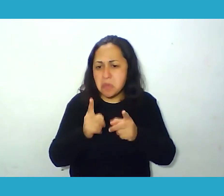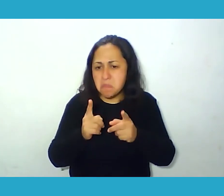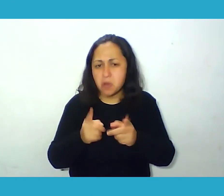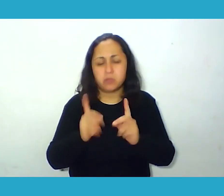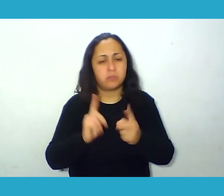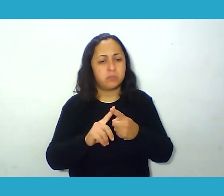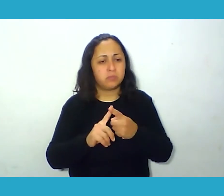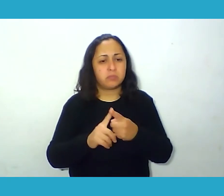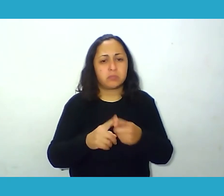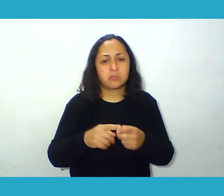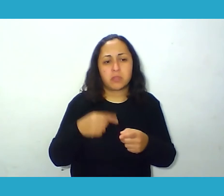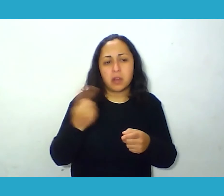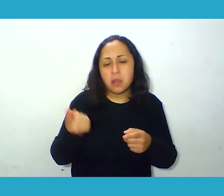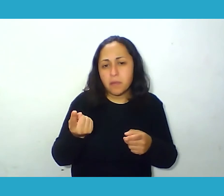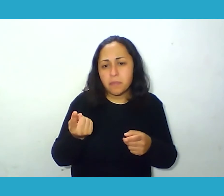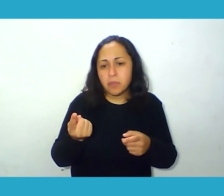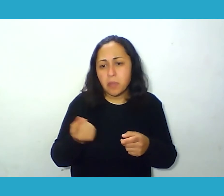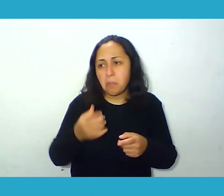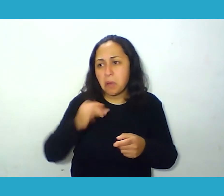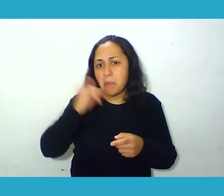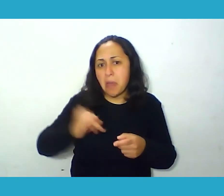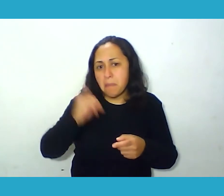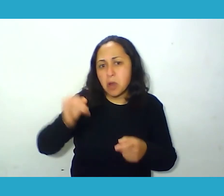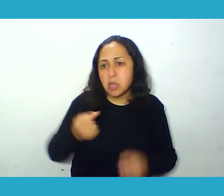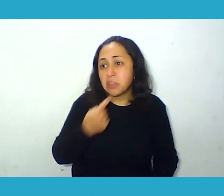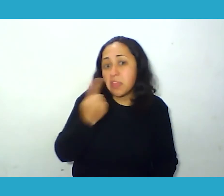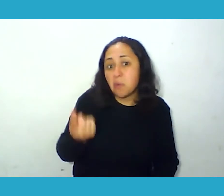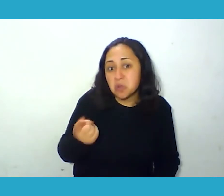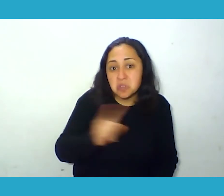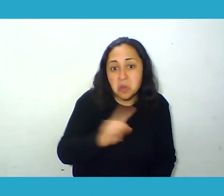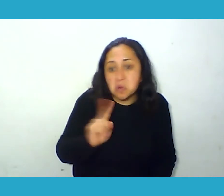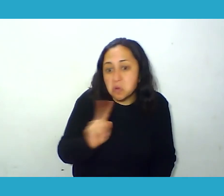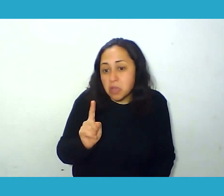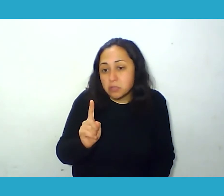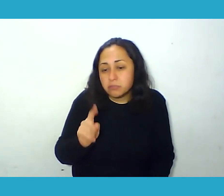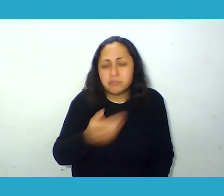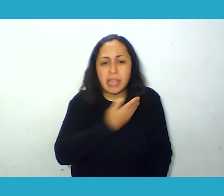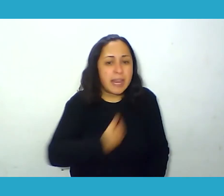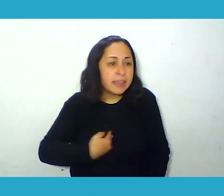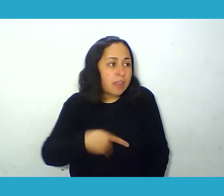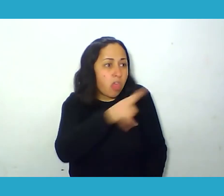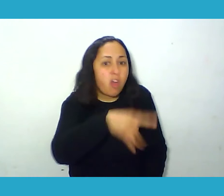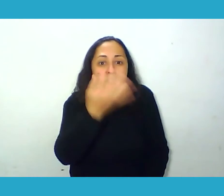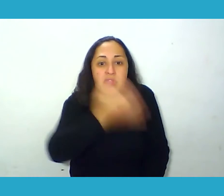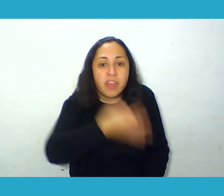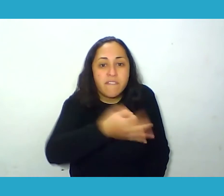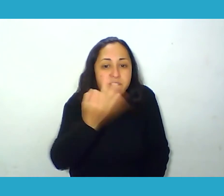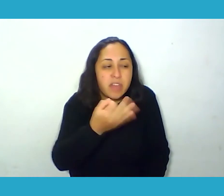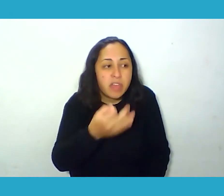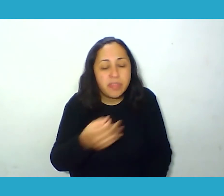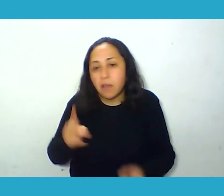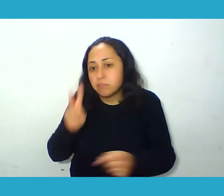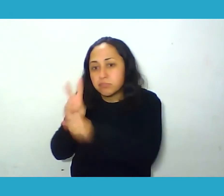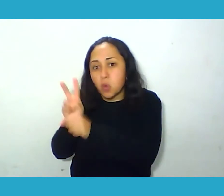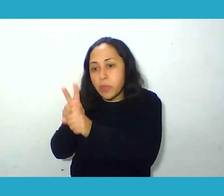hubo devolución a los exponentes. Destaca que el Estado tiene el deber y la obligación de velar